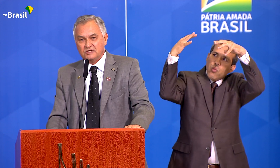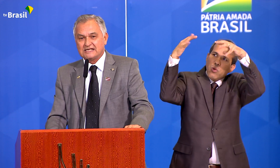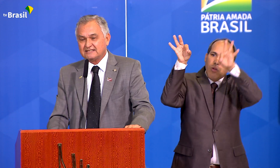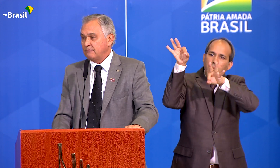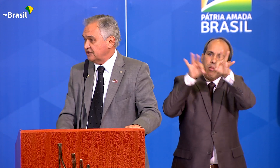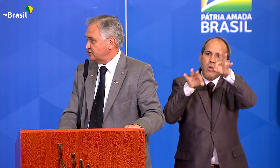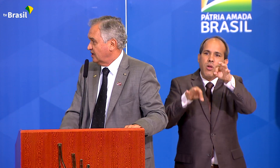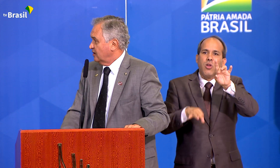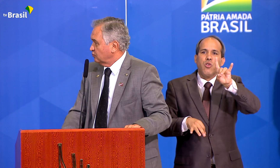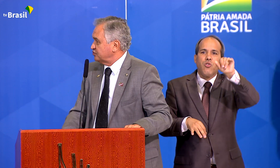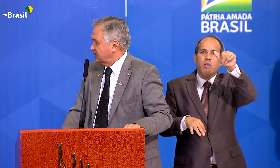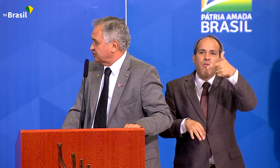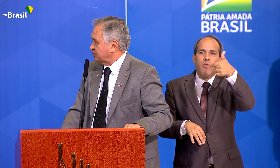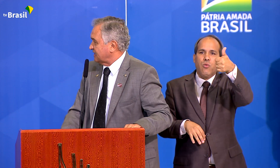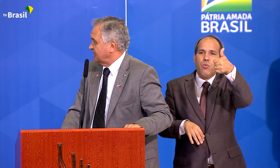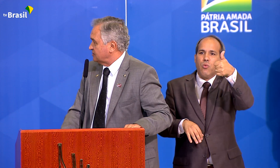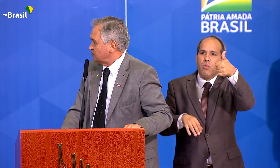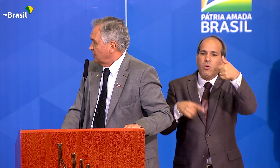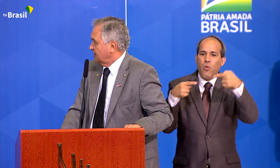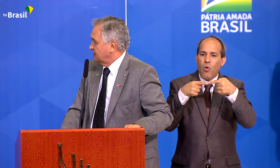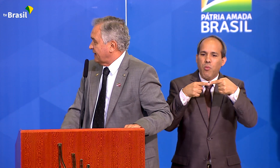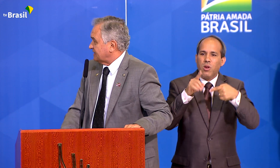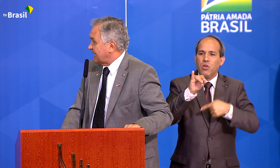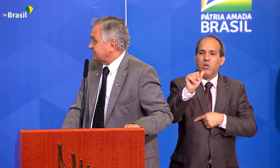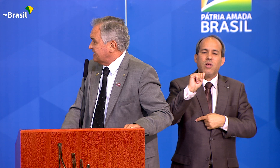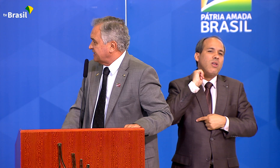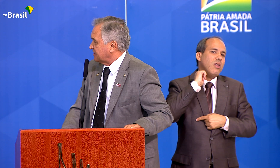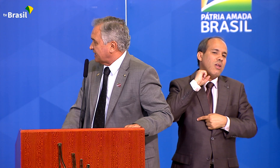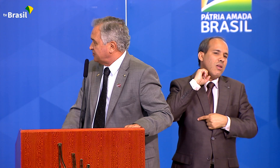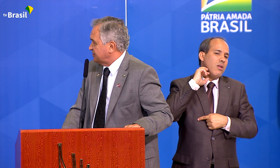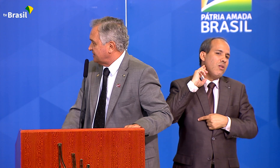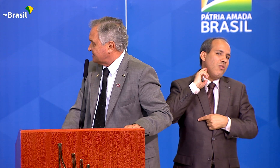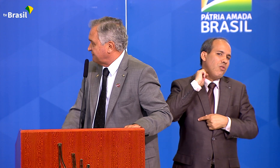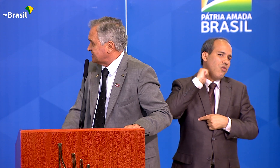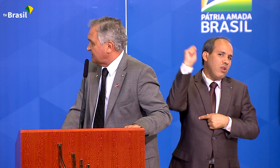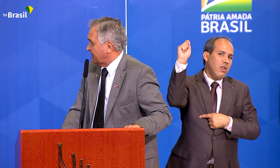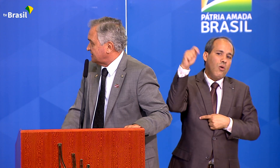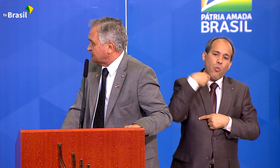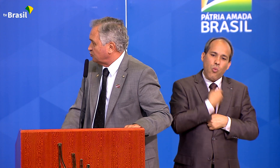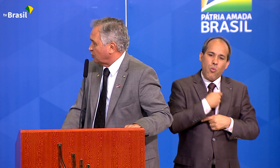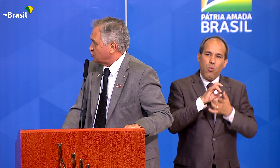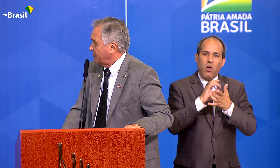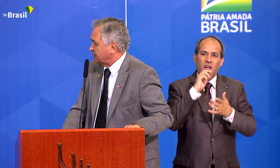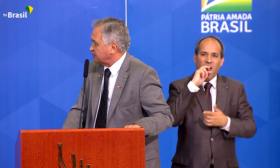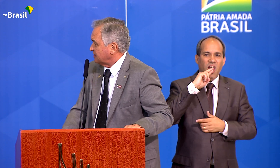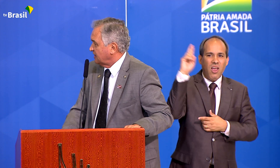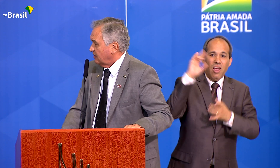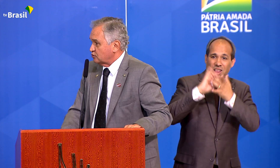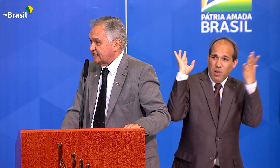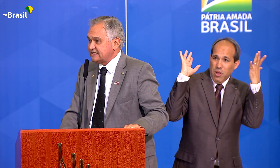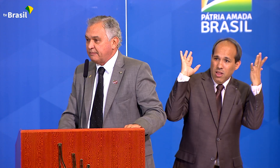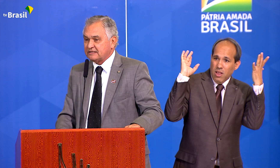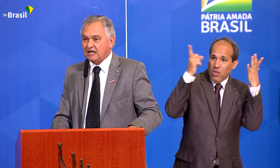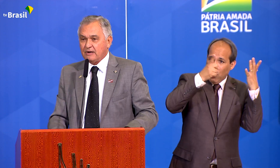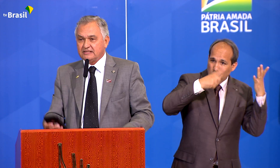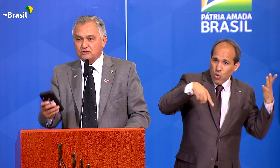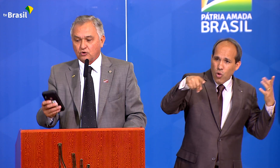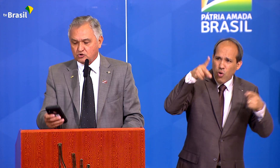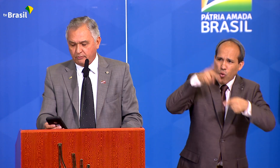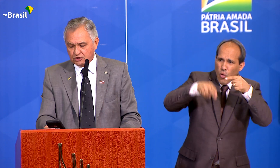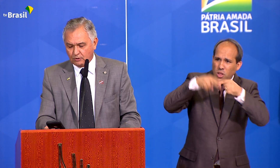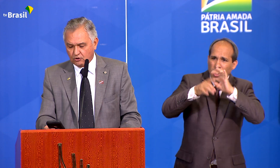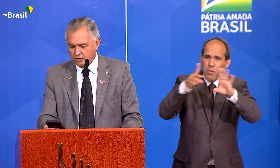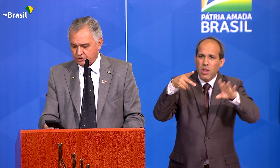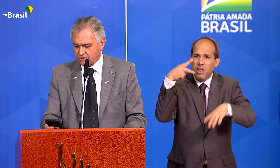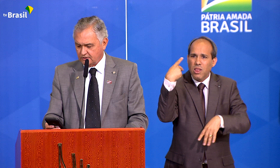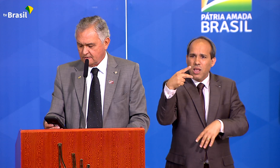no dia vinte e um exatamente no dia de Tiradentes Liberdade ainda que tardia dessa vez a liberdade durou somente os ensinamento da